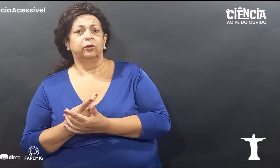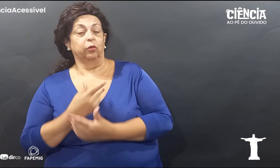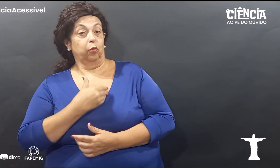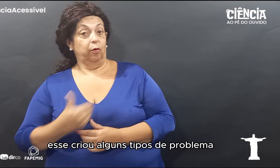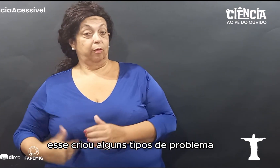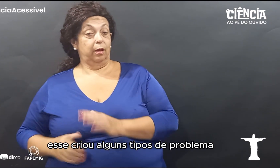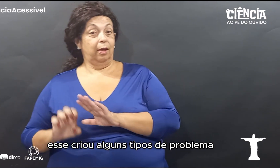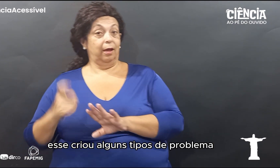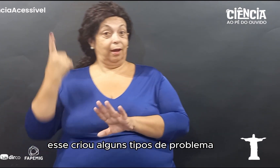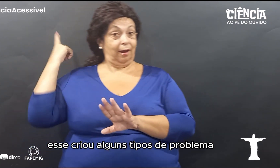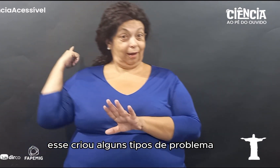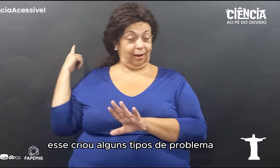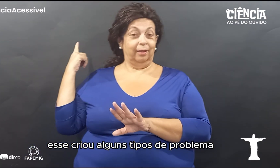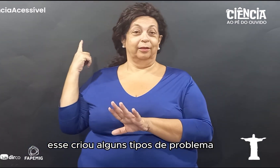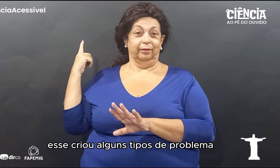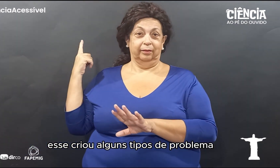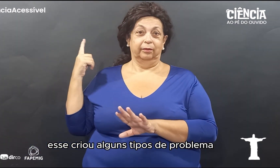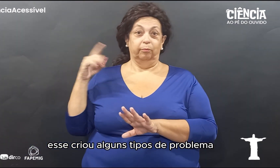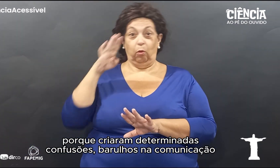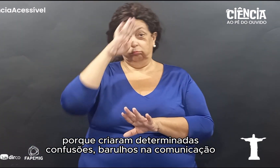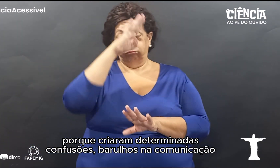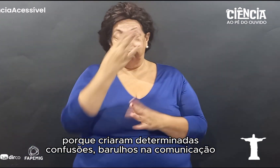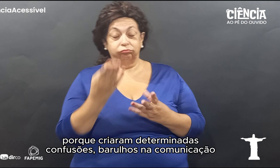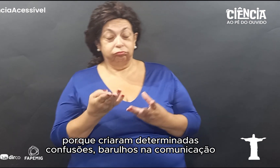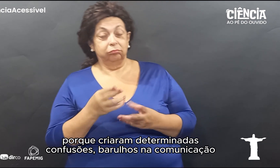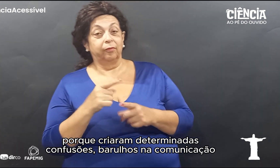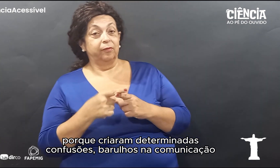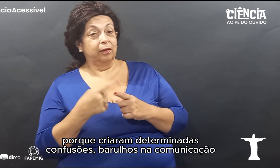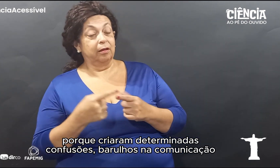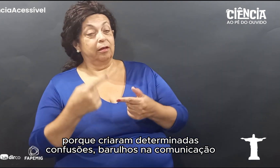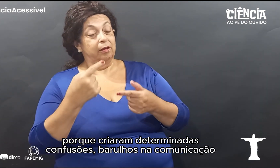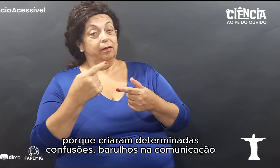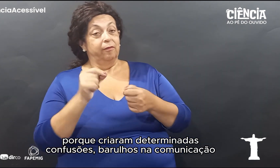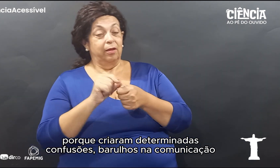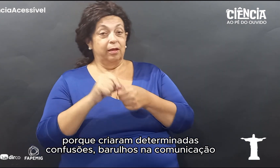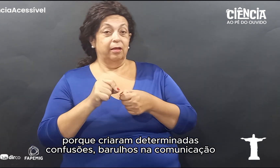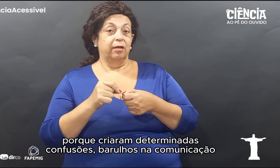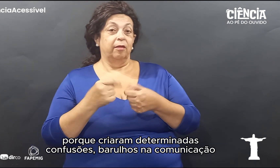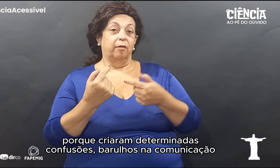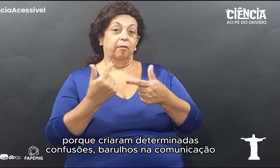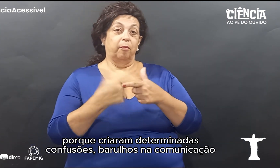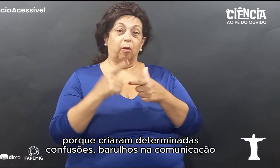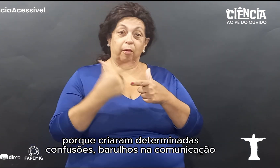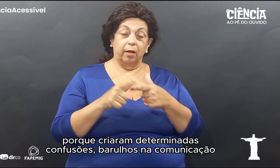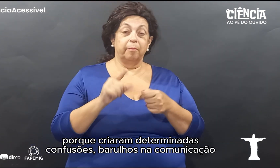anterior, esse criou alguns tipos de problema, porque criaram determinadas